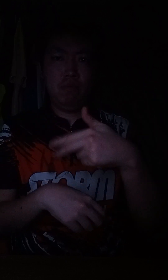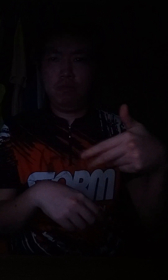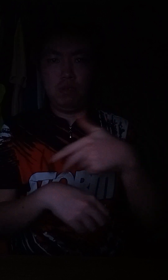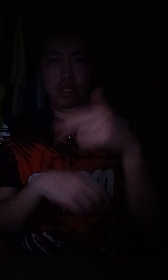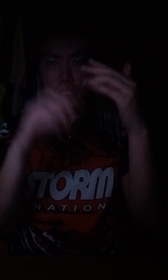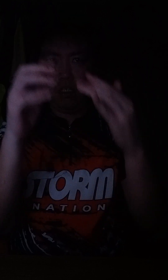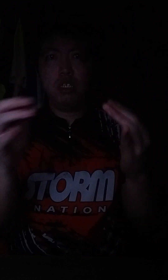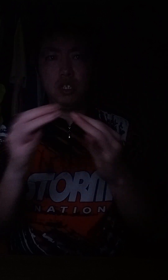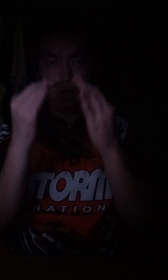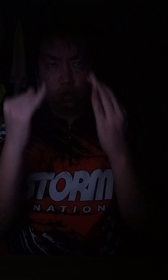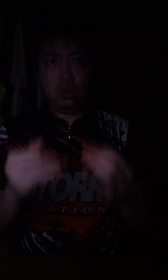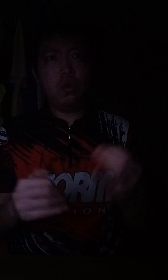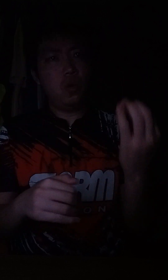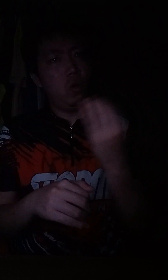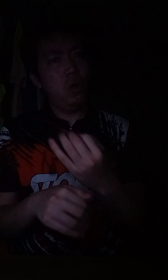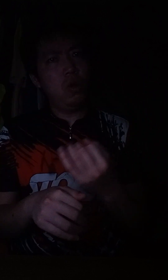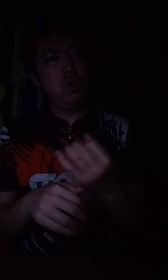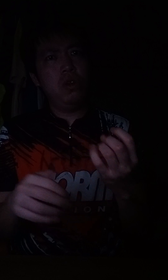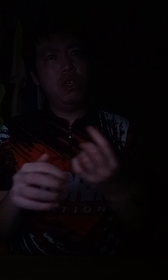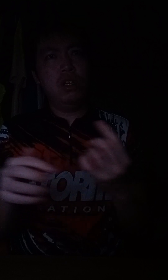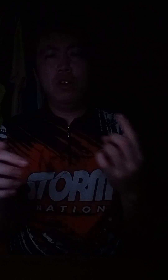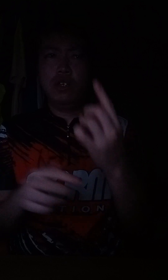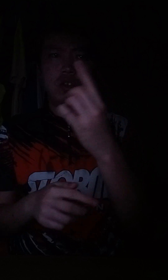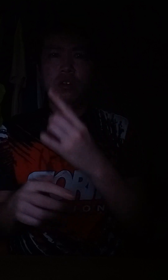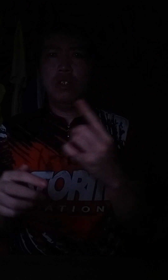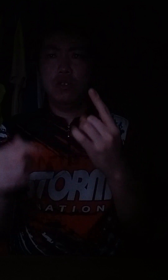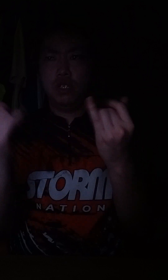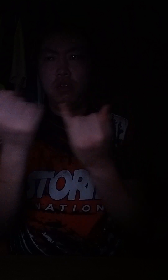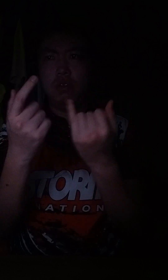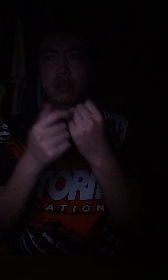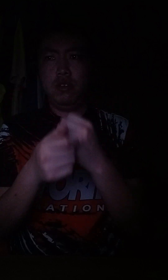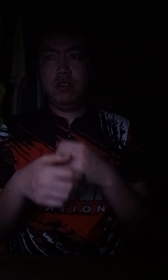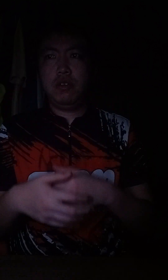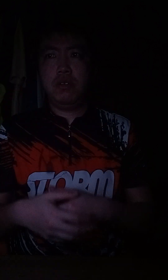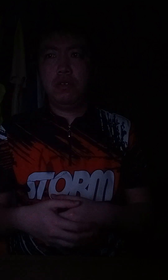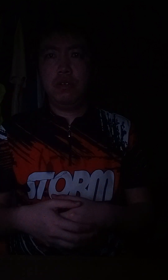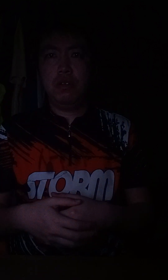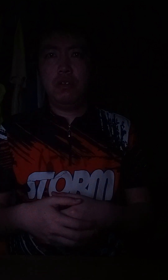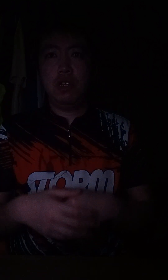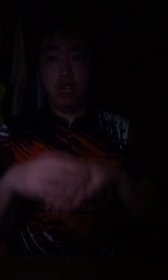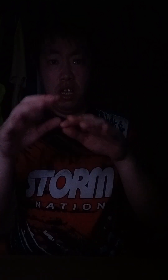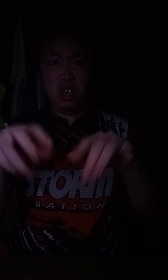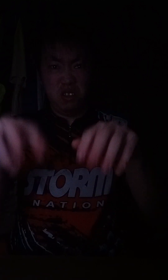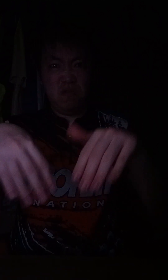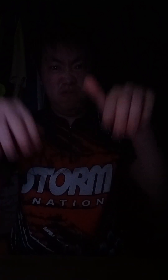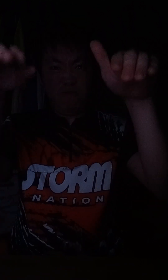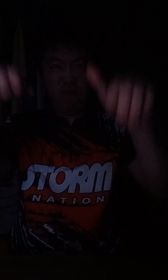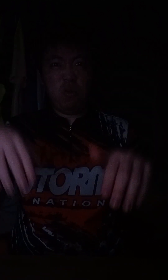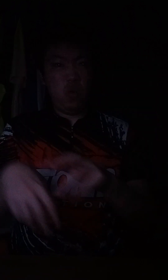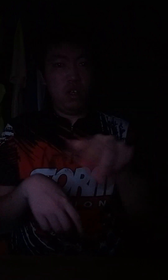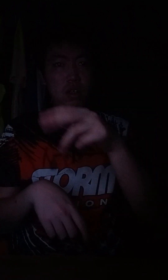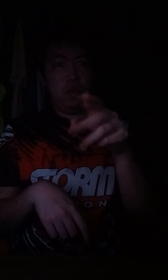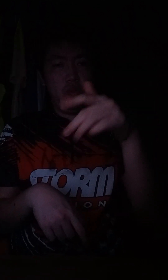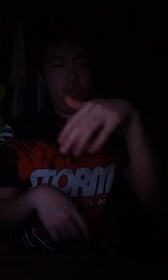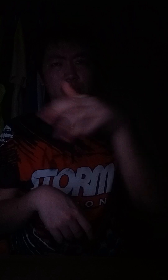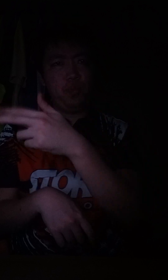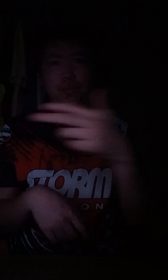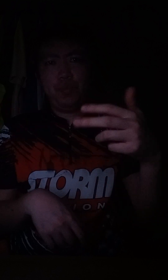기사의 진술 등을 토대로 자세한 사고 경위를 조사하고 있습니다. 폐자재가 쌓여있는 고물상에서 하얀 연기가